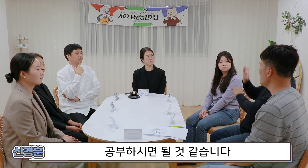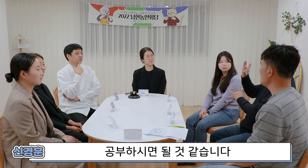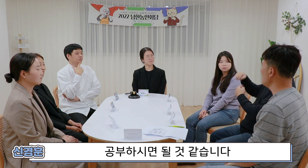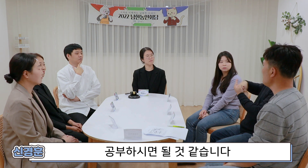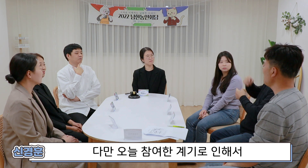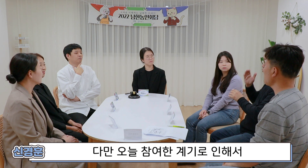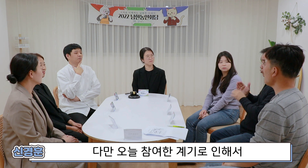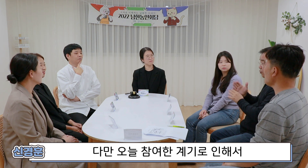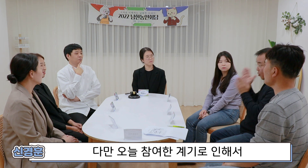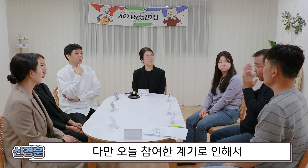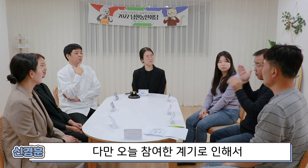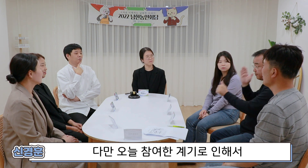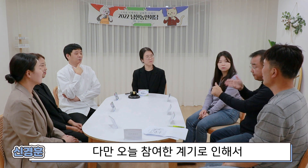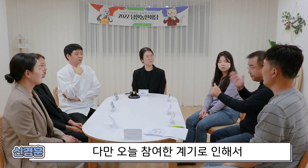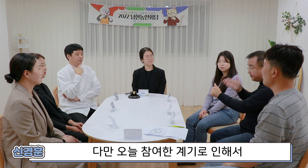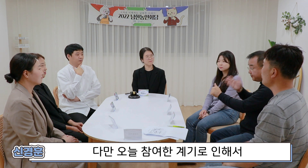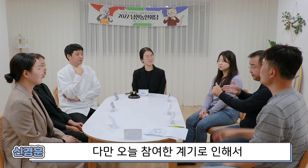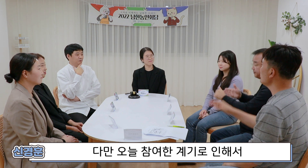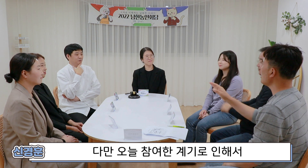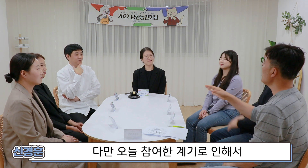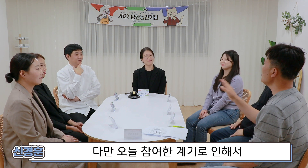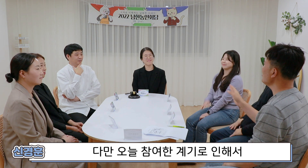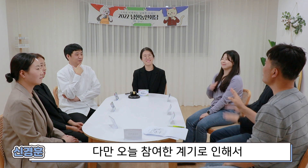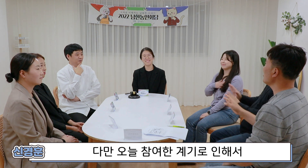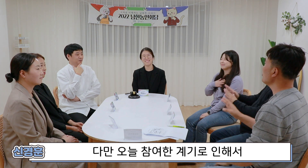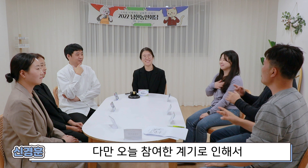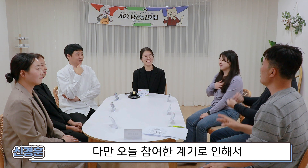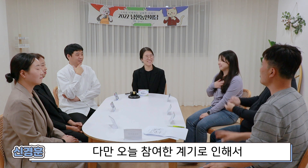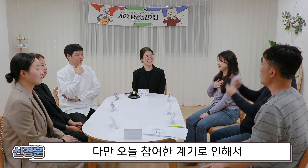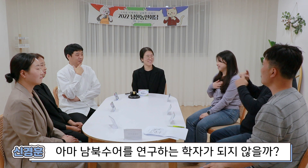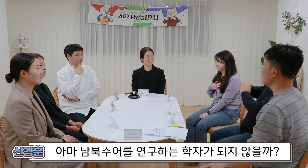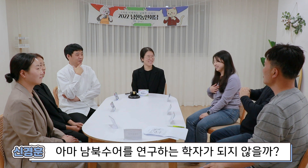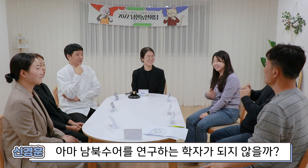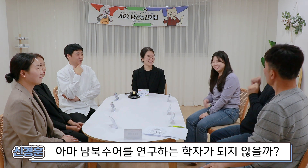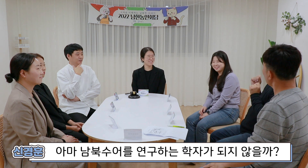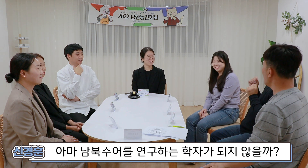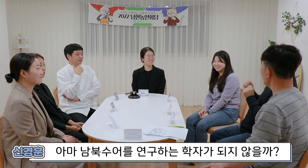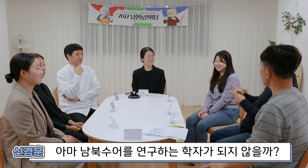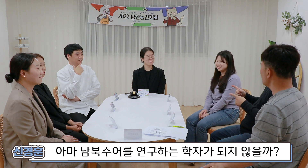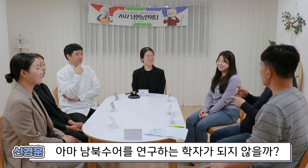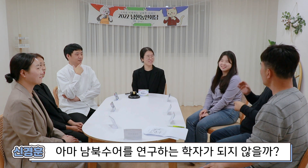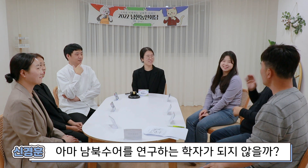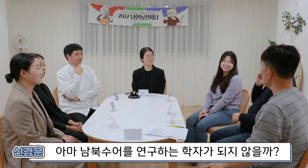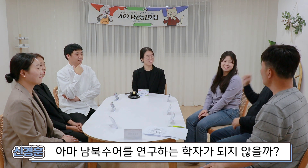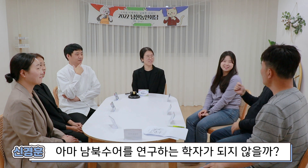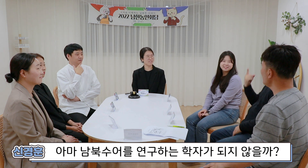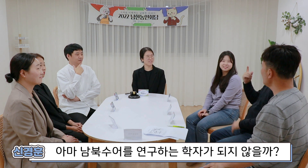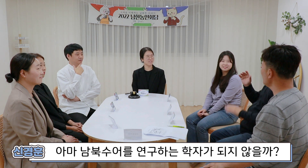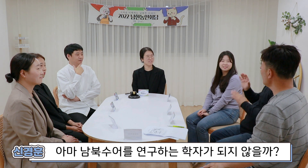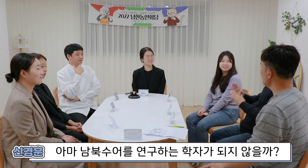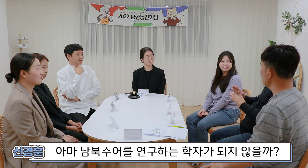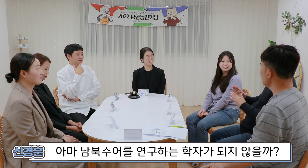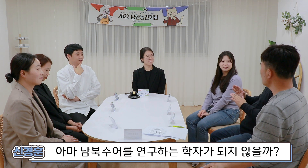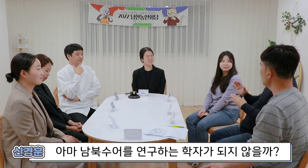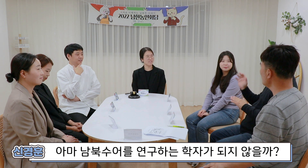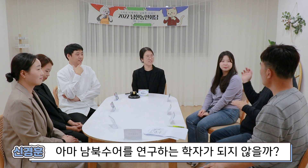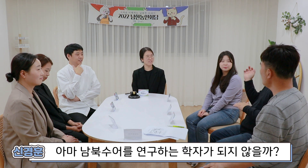같습니다. 아마 오늘 참여한 계기로 인해서 아마 남북 그런